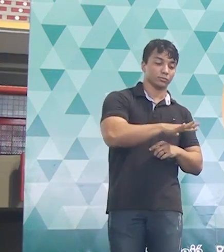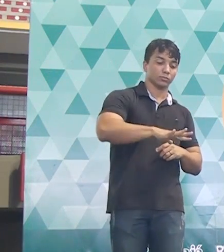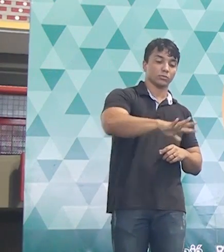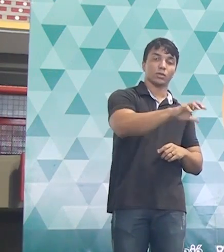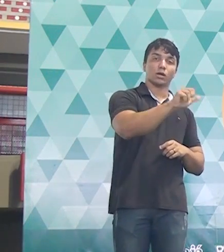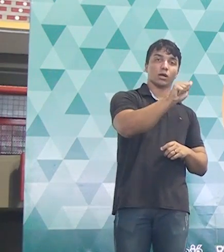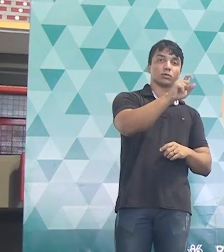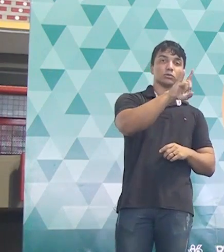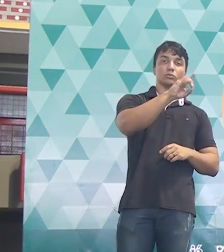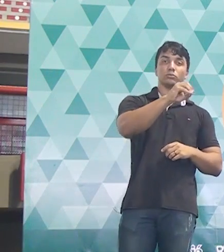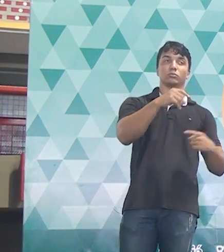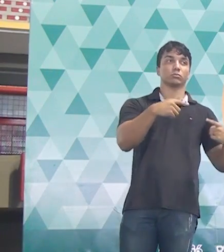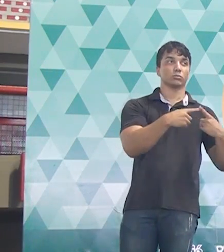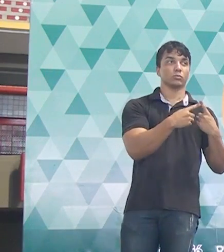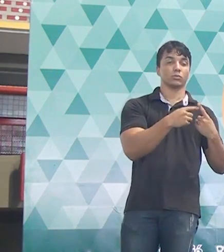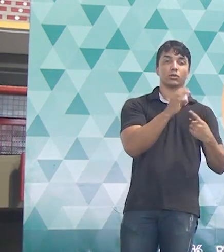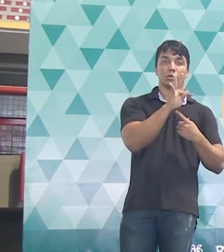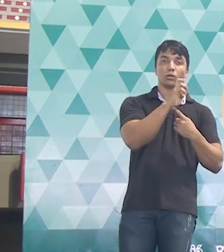um ácido na teoria.